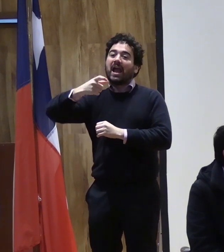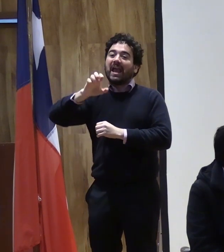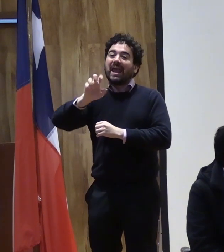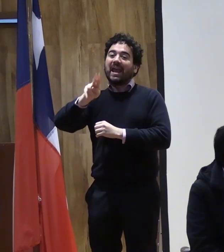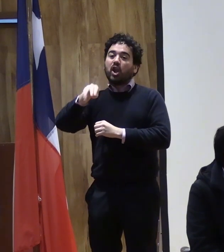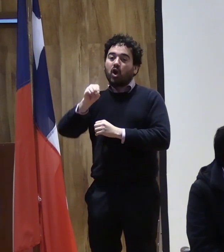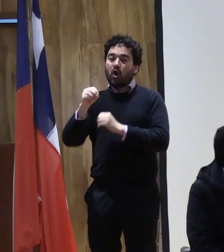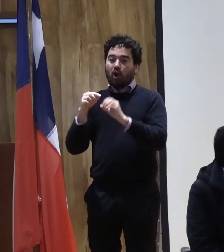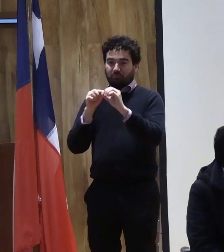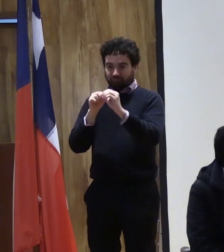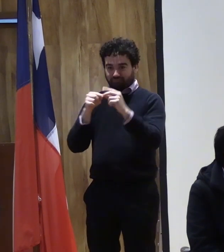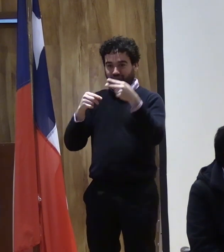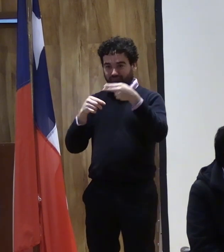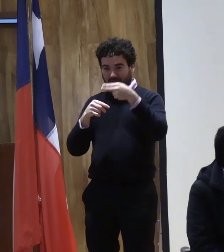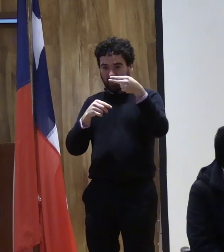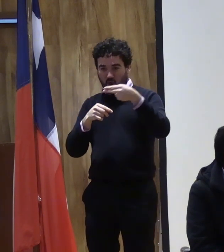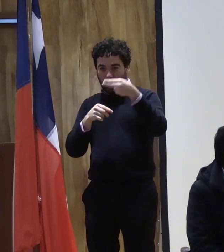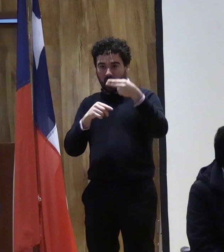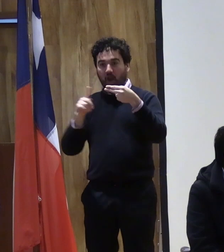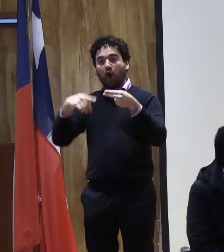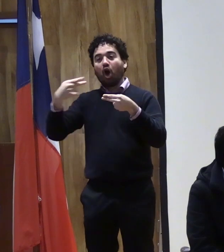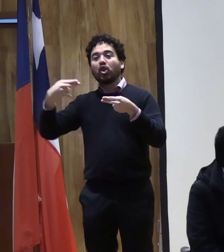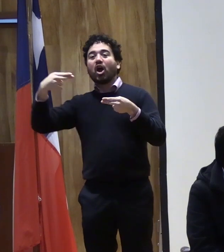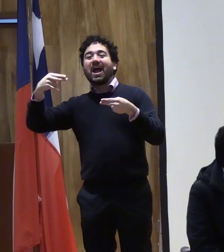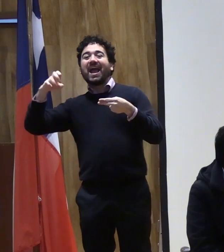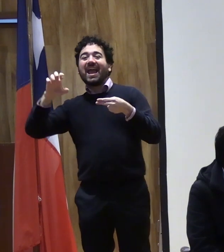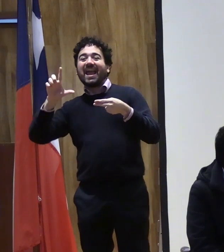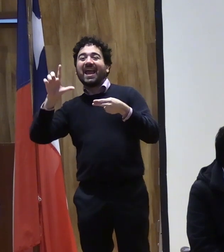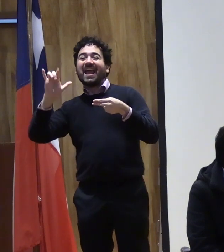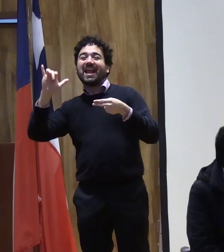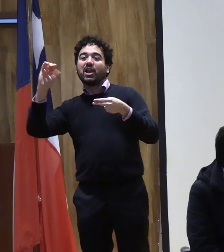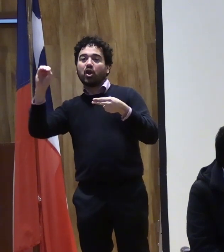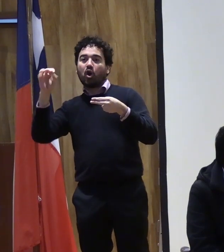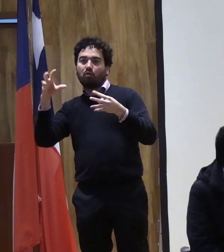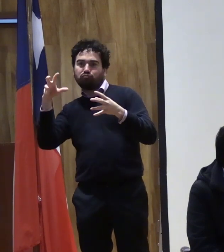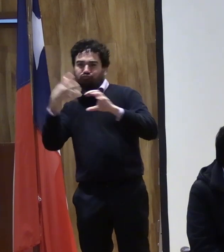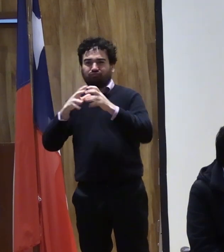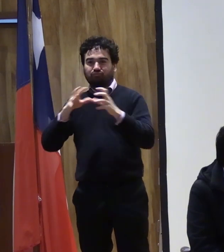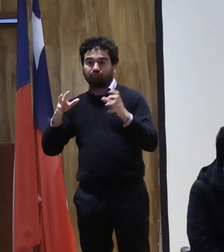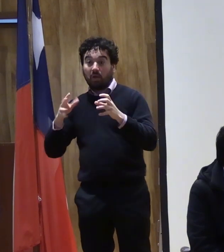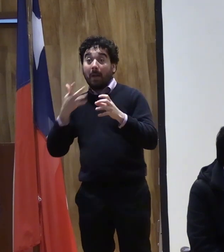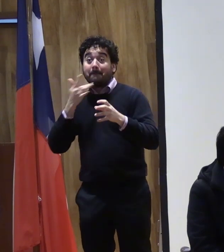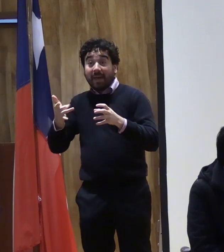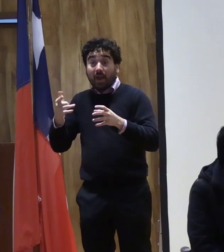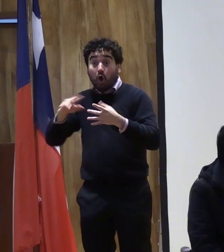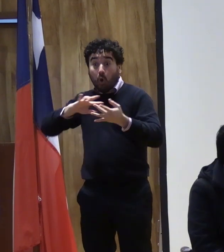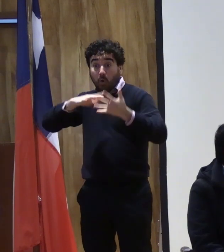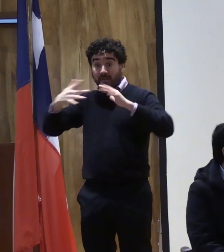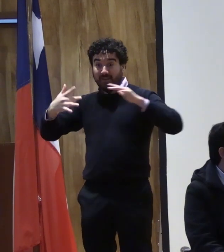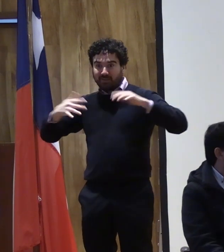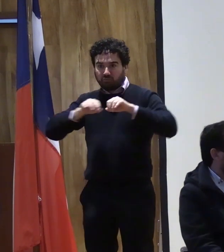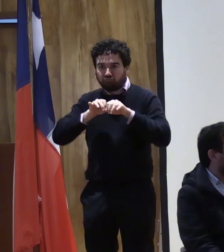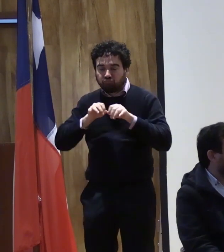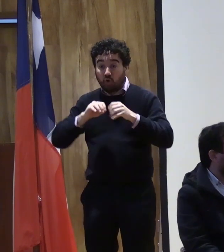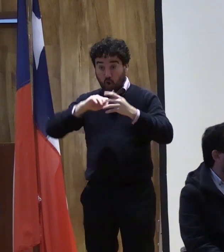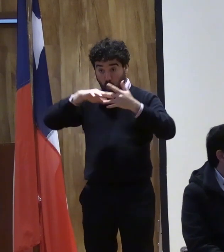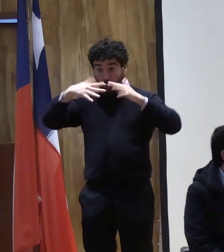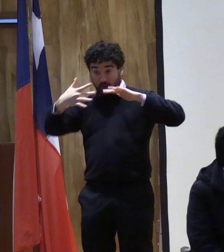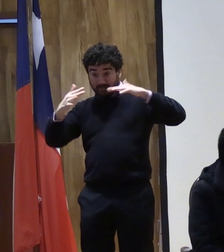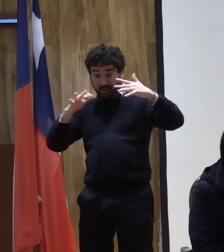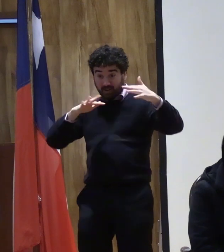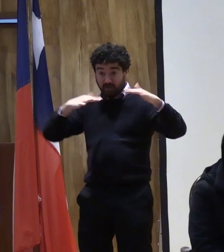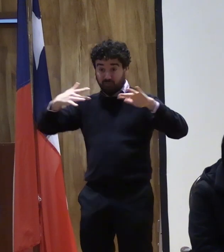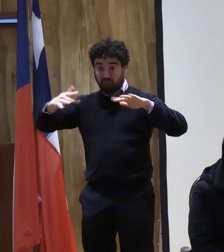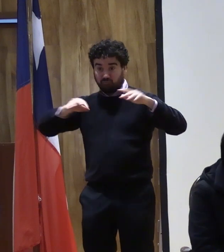Porque la expansión del universo en ese instante era tan rápida que la temperatura en el Big Bang,